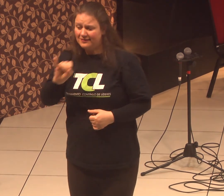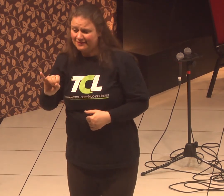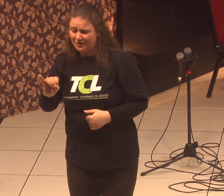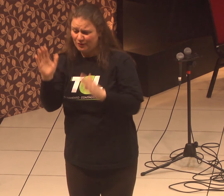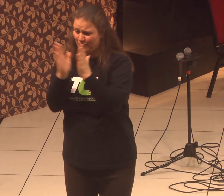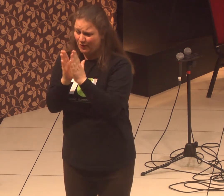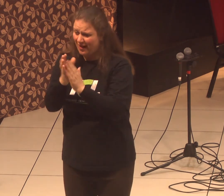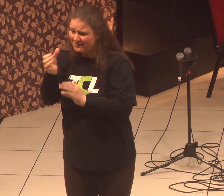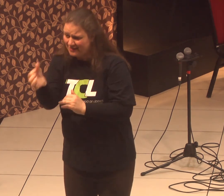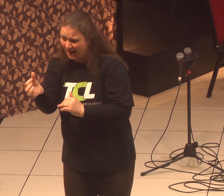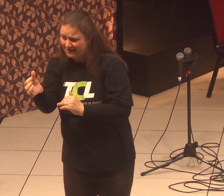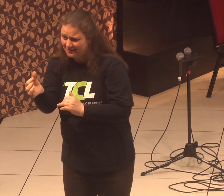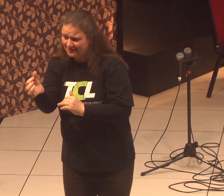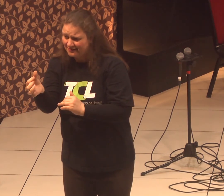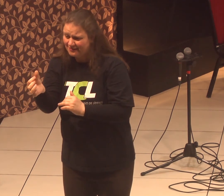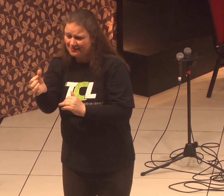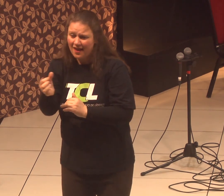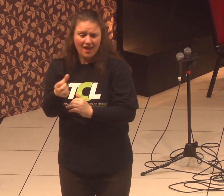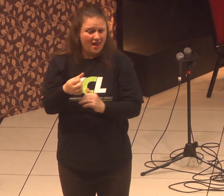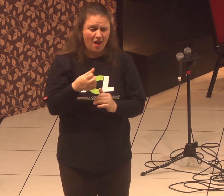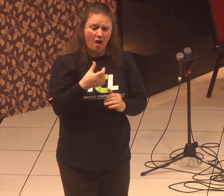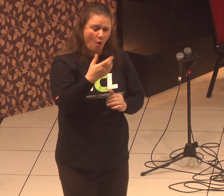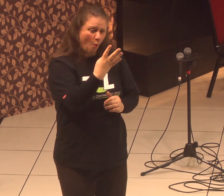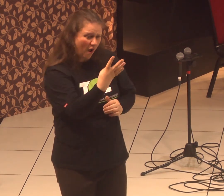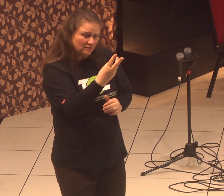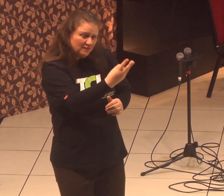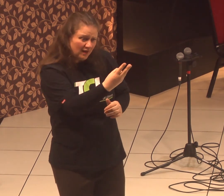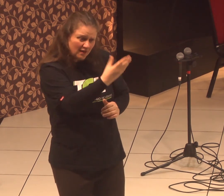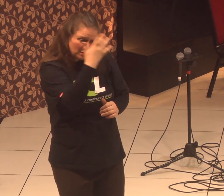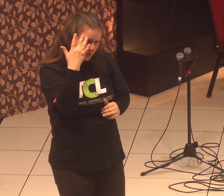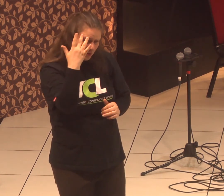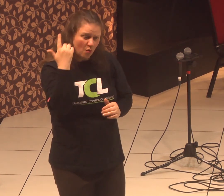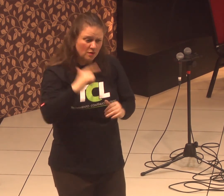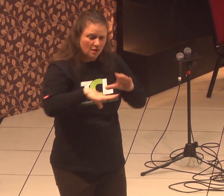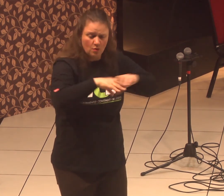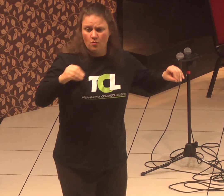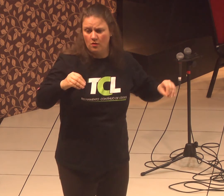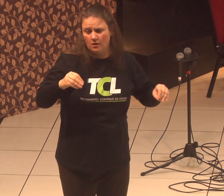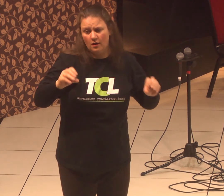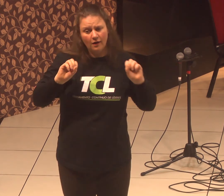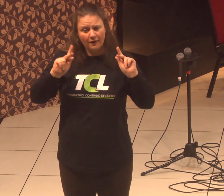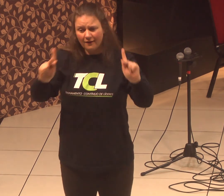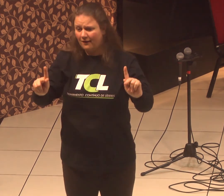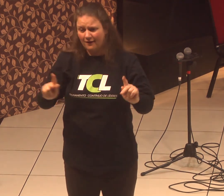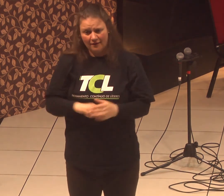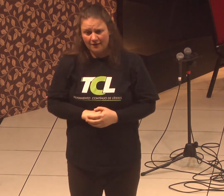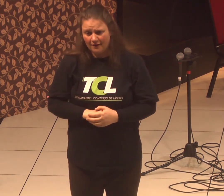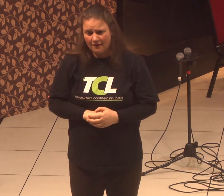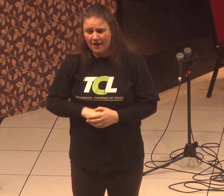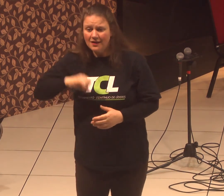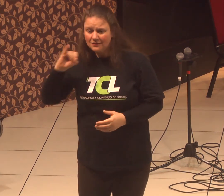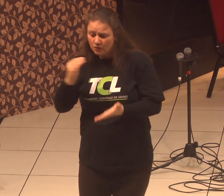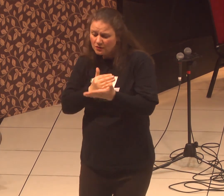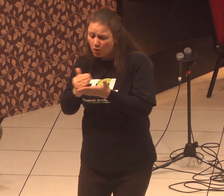E vai indo. Ele mandou, a gente tem que fazer o que ele mandou. Mas eu quero dizer que as coisas vão começar a acontecer, você vai ser instrumento